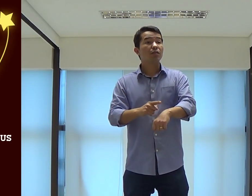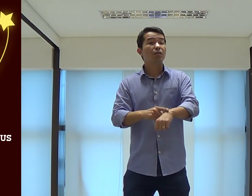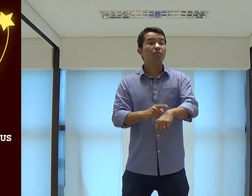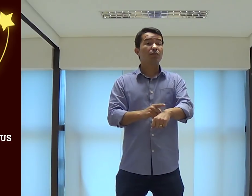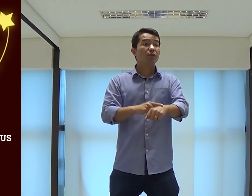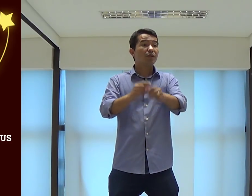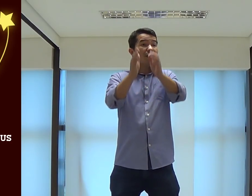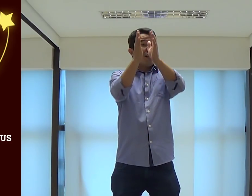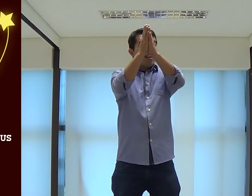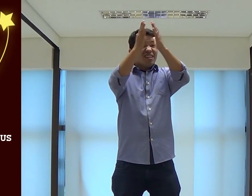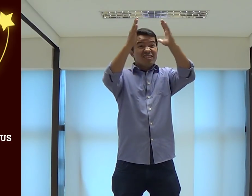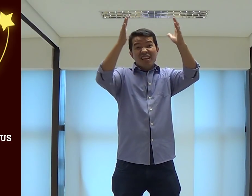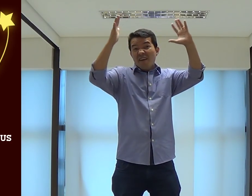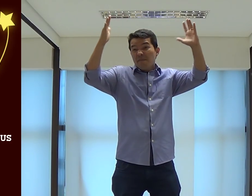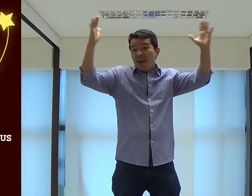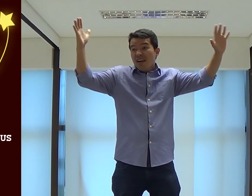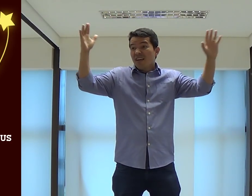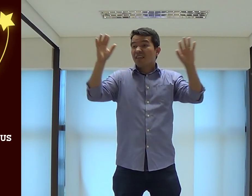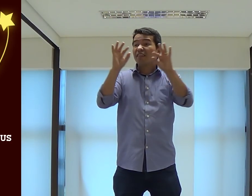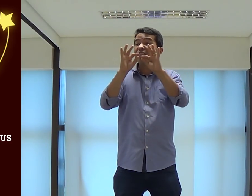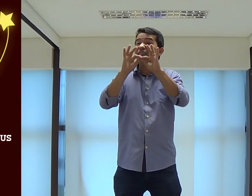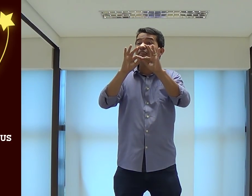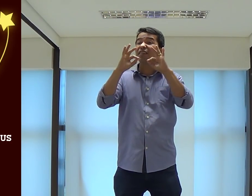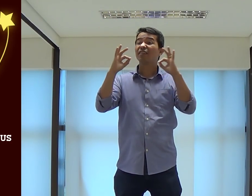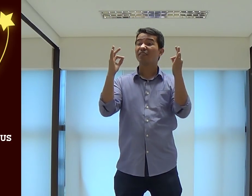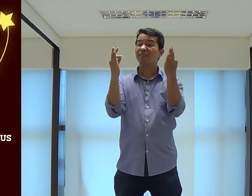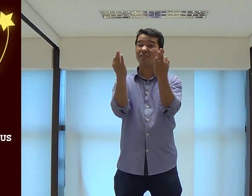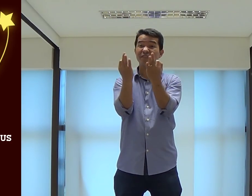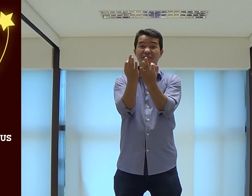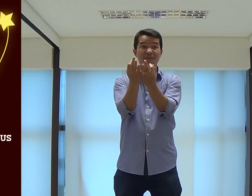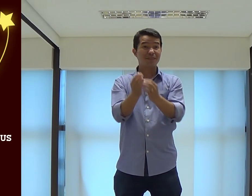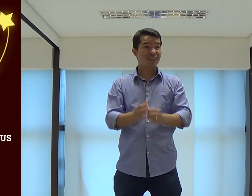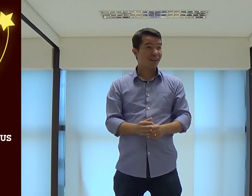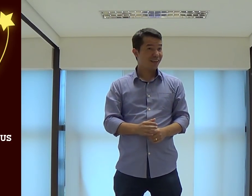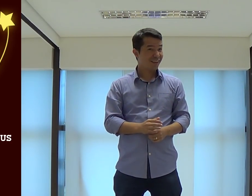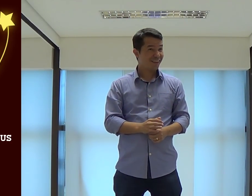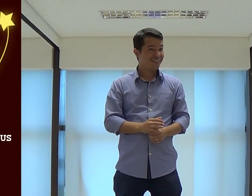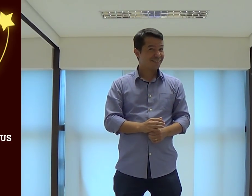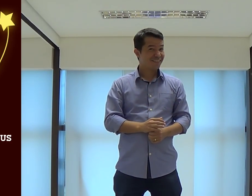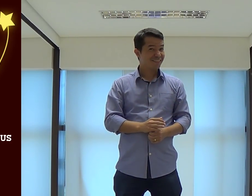segundo é o quê? É o tempo de celebrar a família.